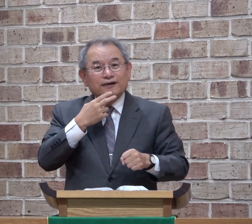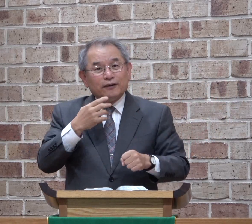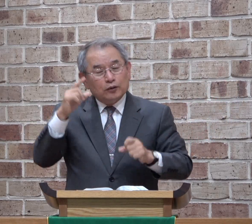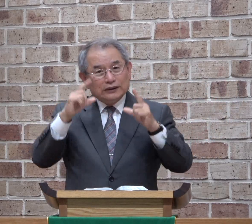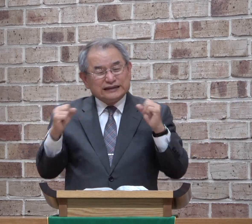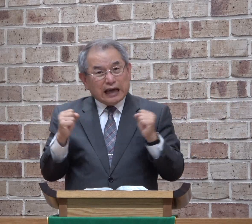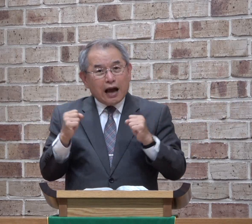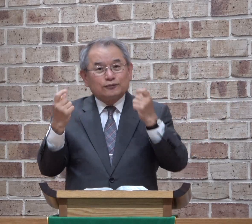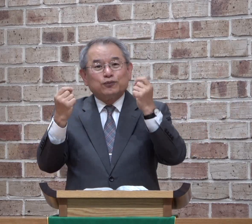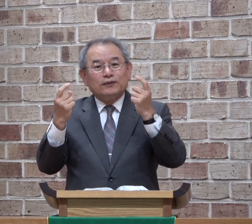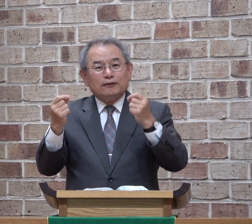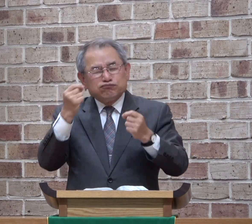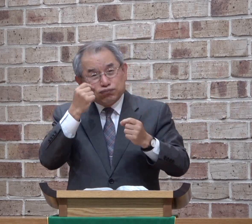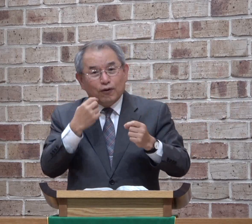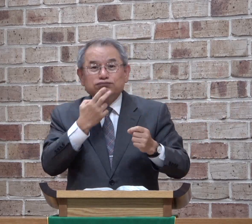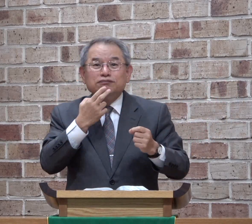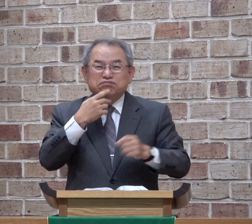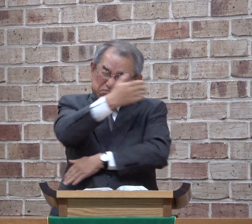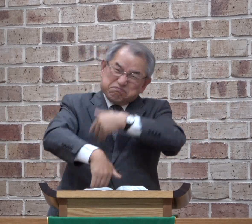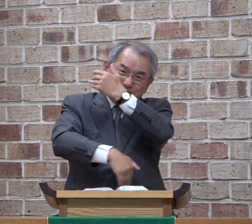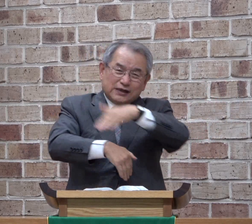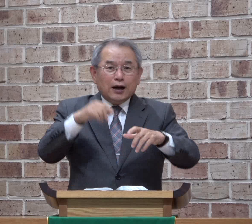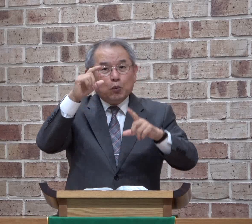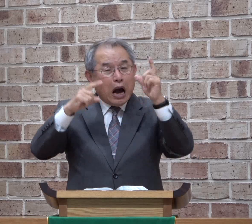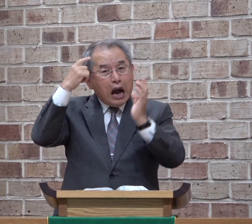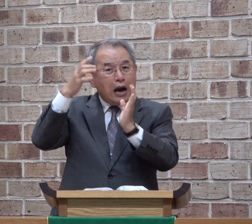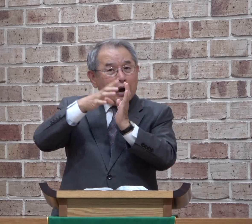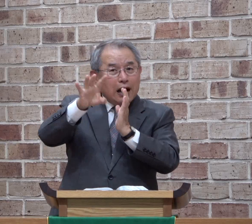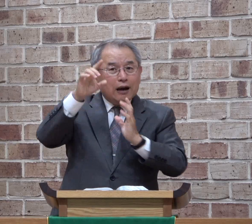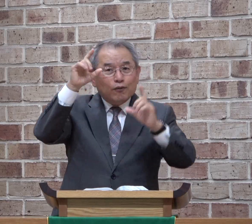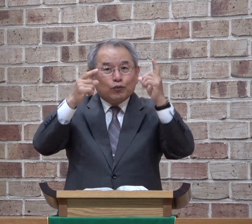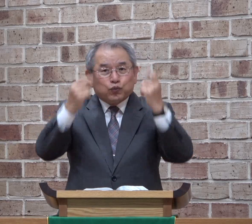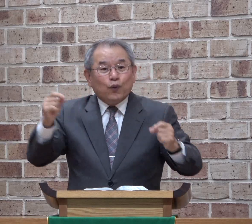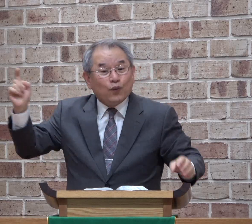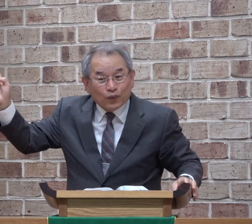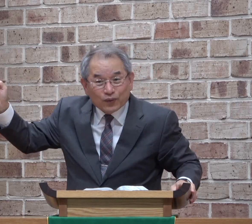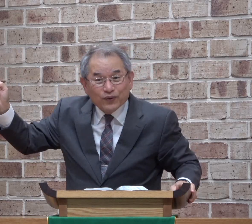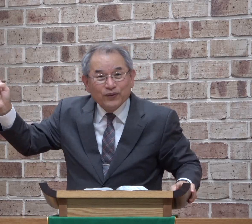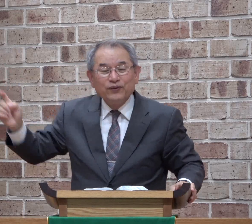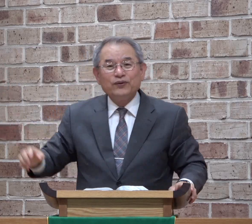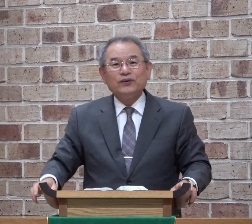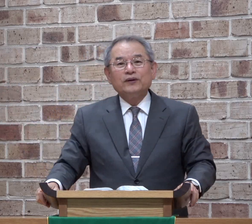그 순간만큼 예수님도 전에 예수님답지 않으시고 제자들도 그렇습니다.